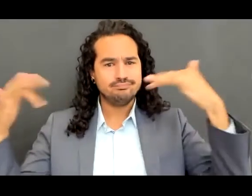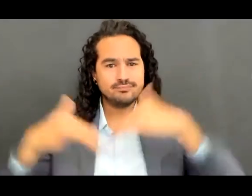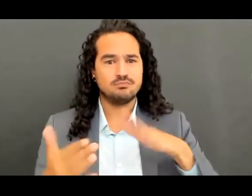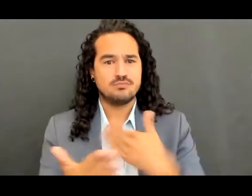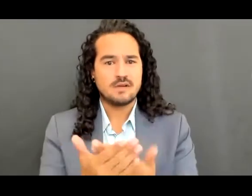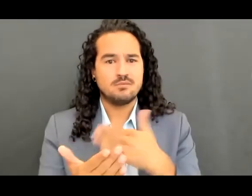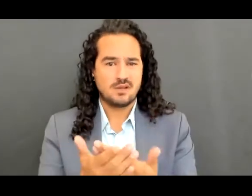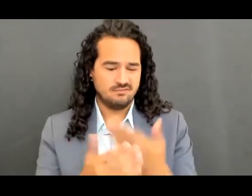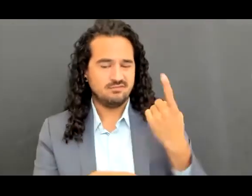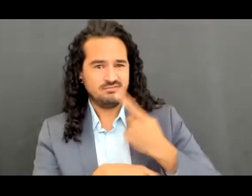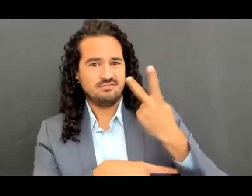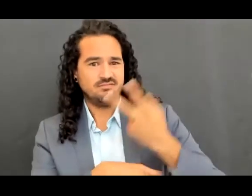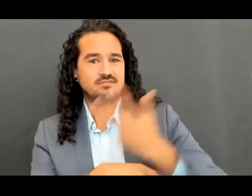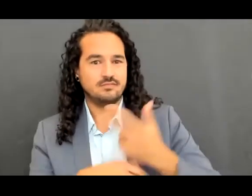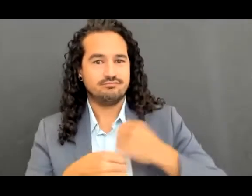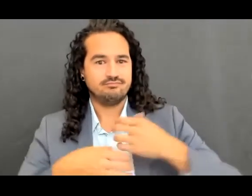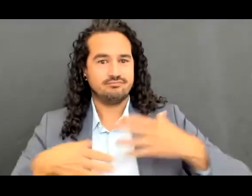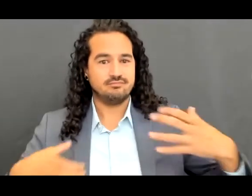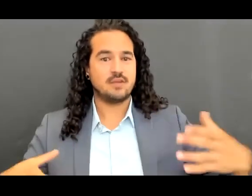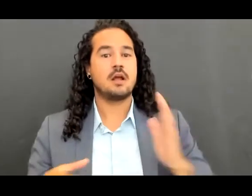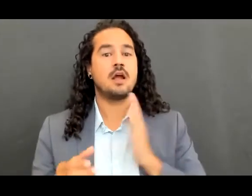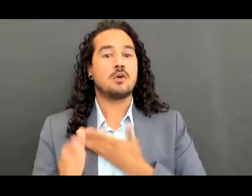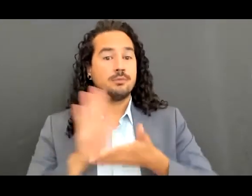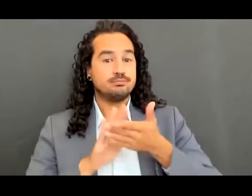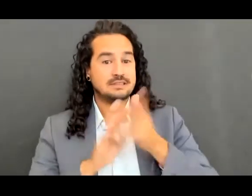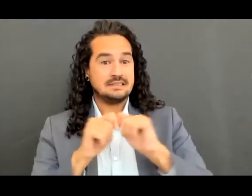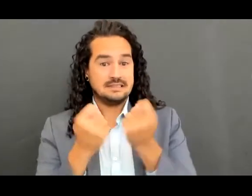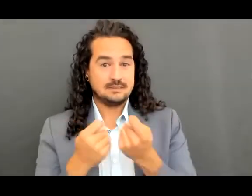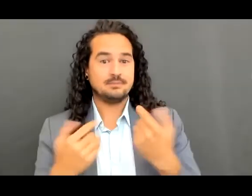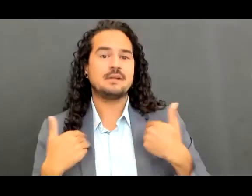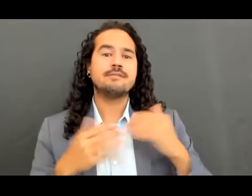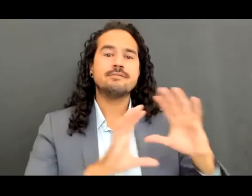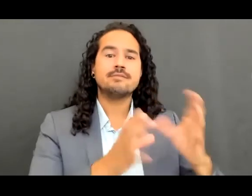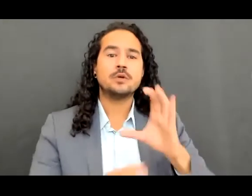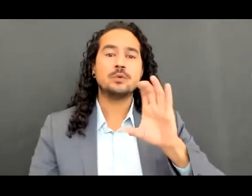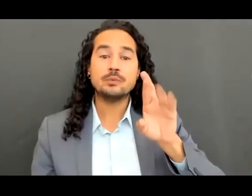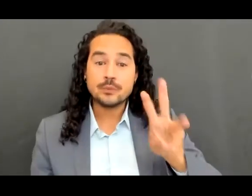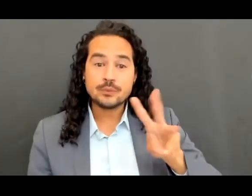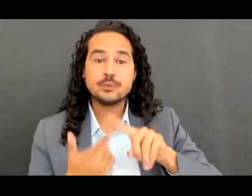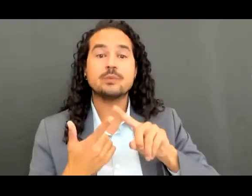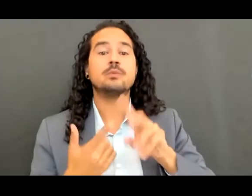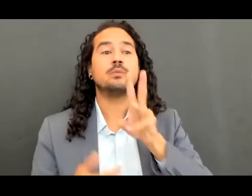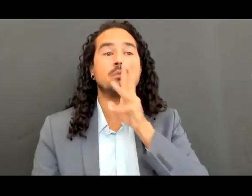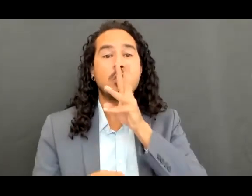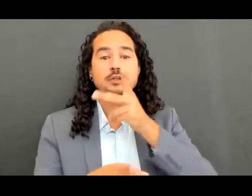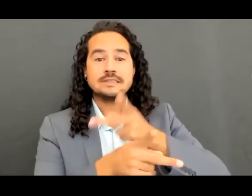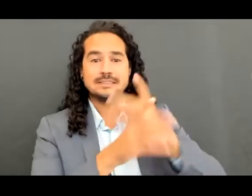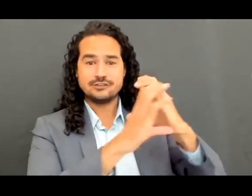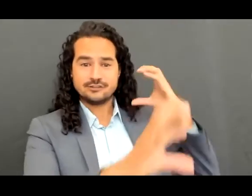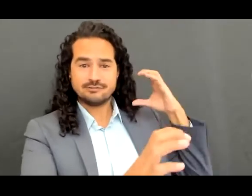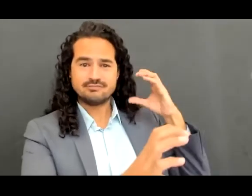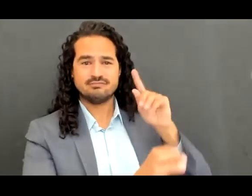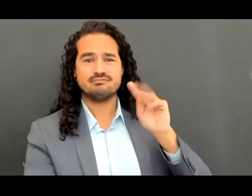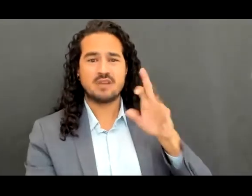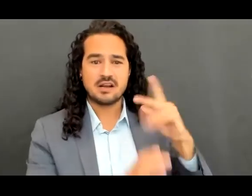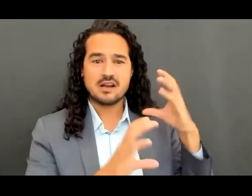días. En cuestión del personal, también nos han dado agua, un poco de camiones